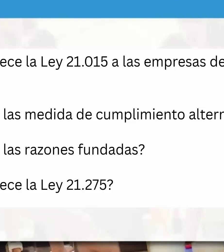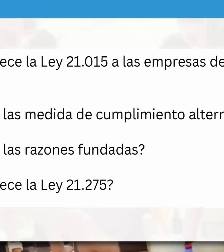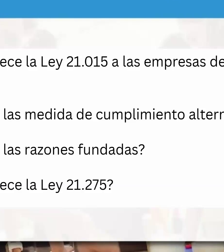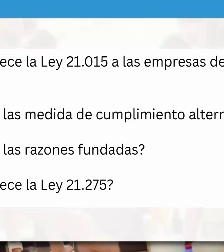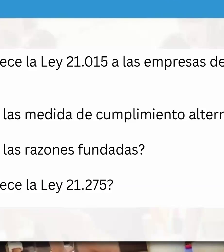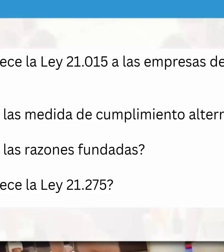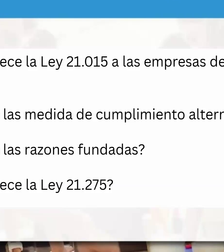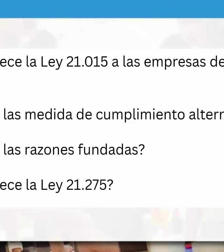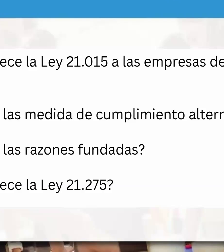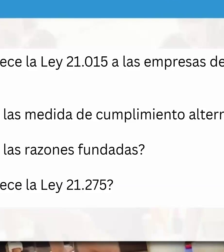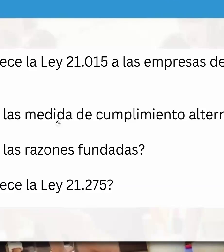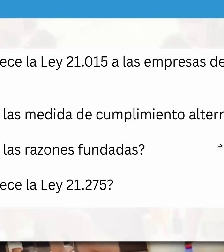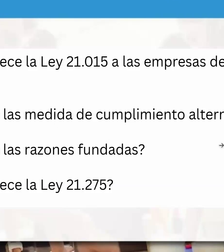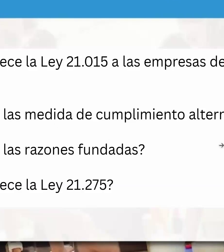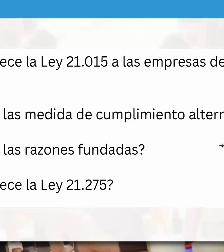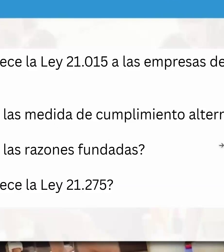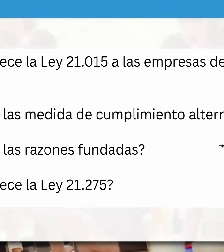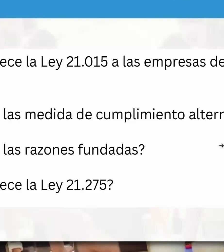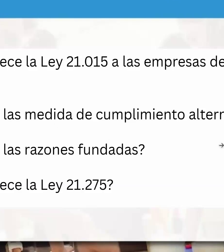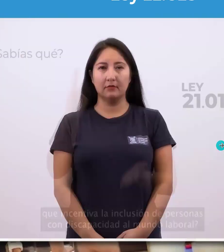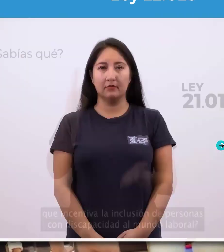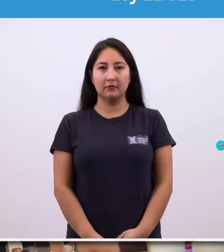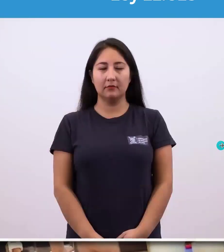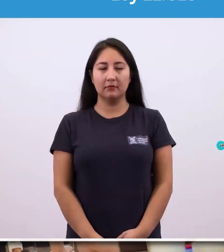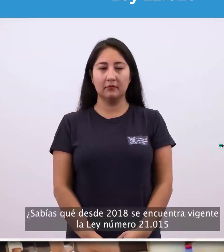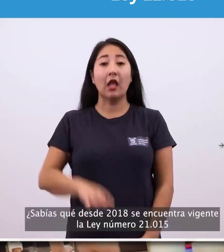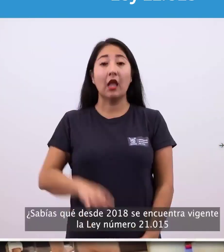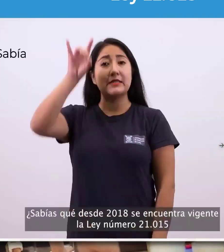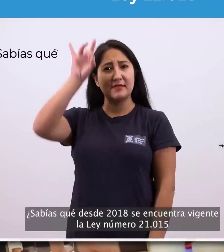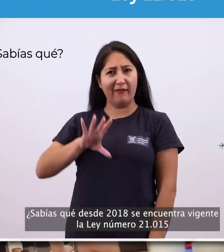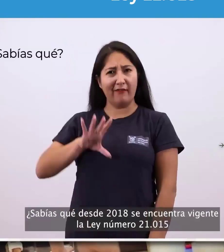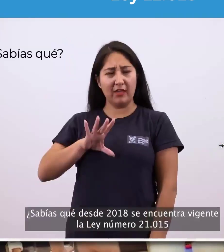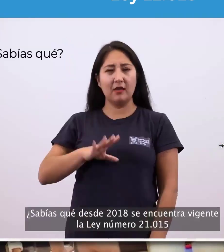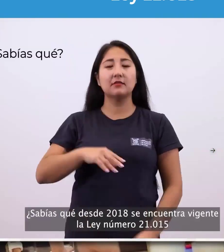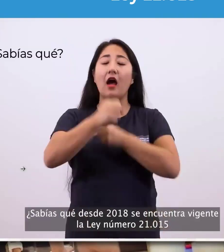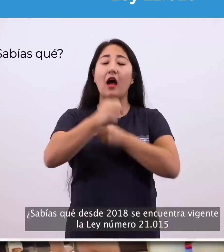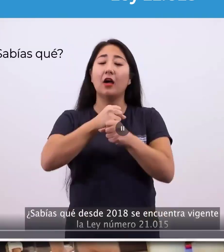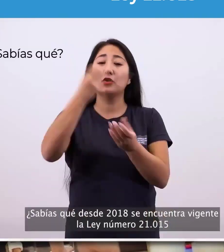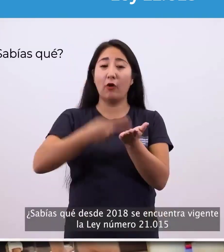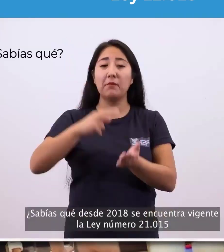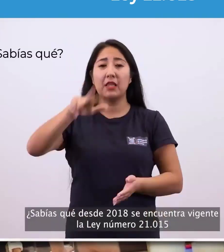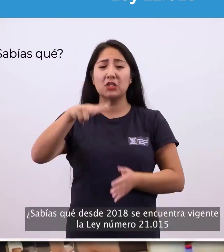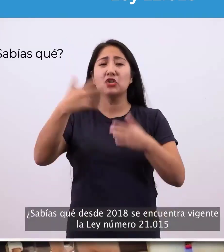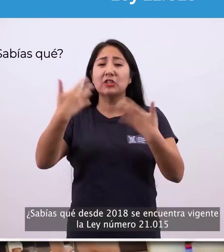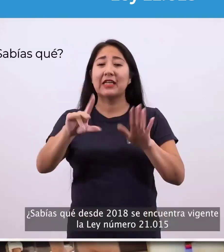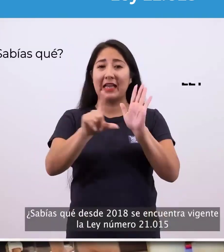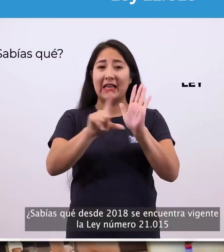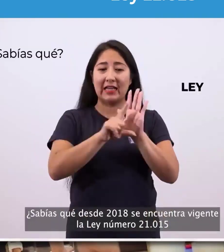Ok, vamos bien. Entonces vamos a hacer ¿Sabías que un desde mini repaso. 2018 se ¿Se encuentra escucha? vigente la ley